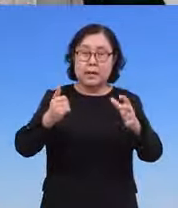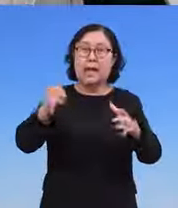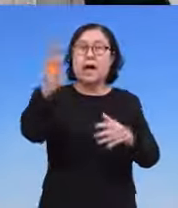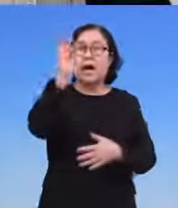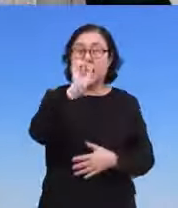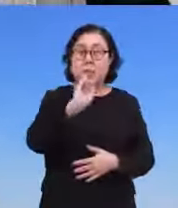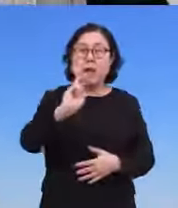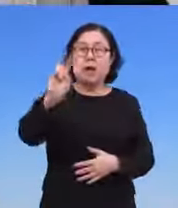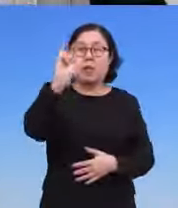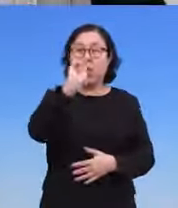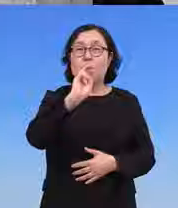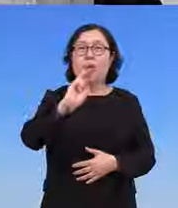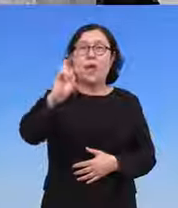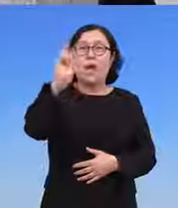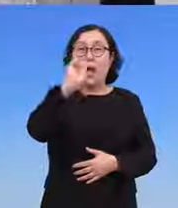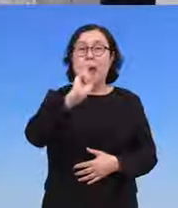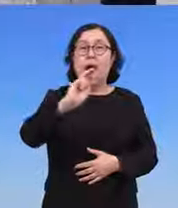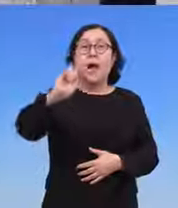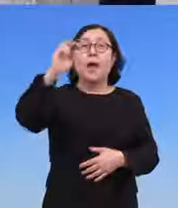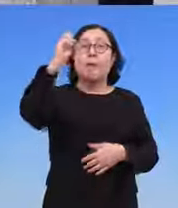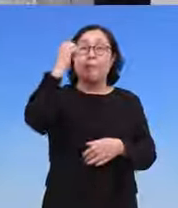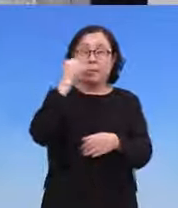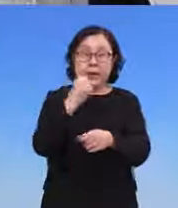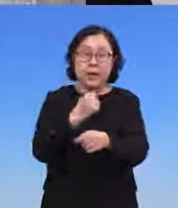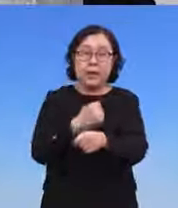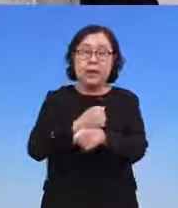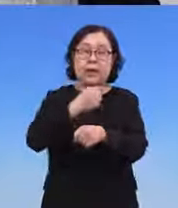세상에 노래합니다.